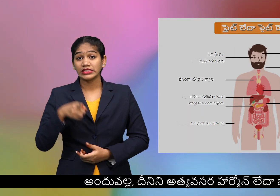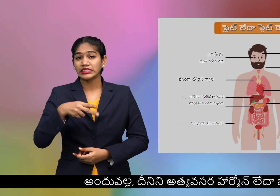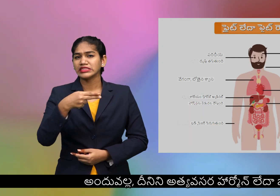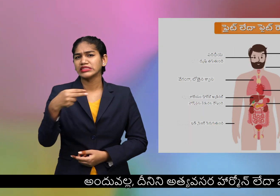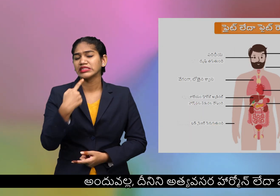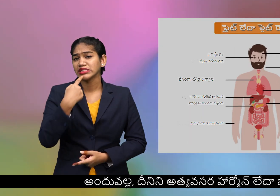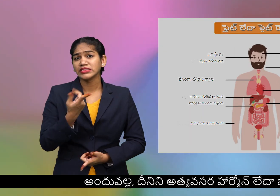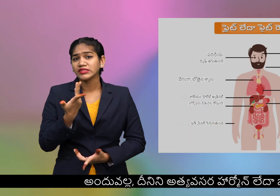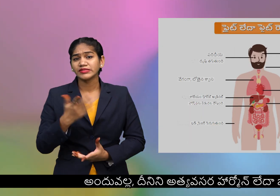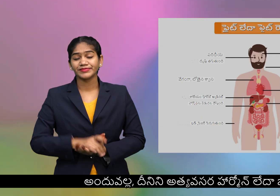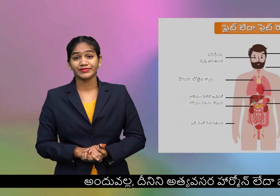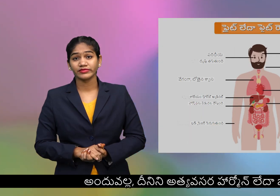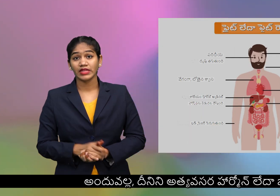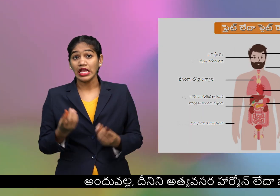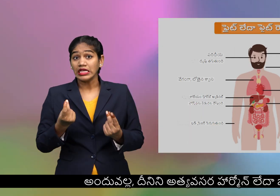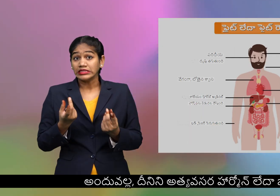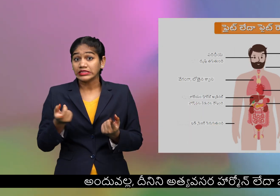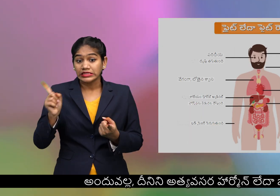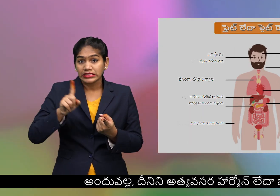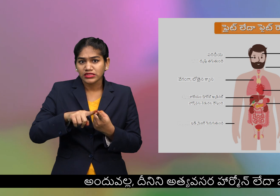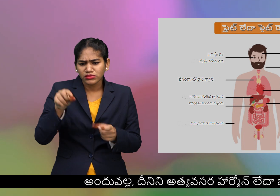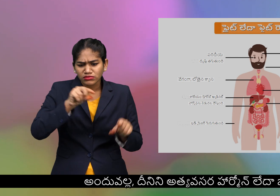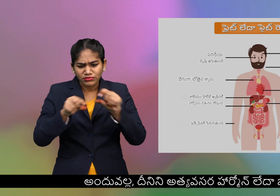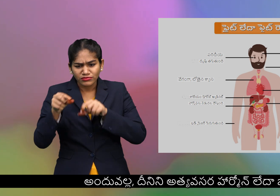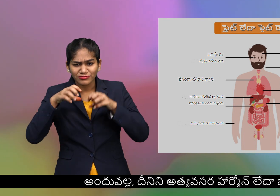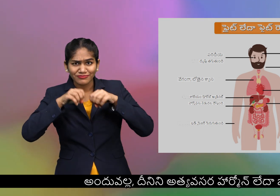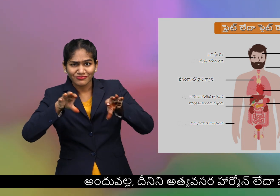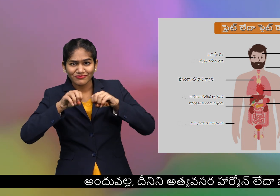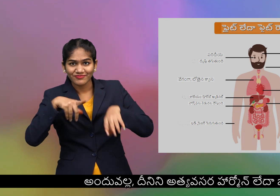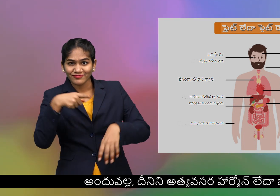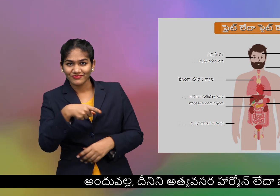అందువల్ల దీనిని అత్యవసర హార్మోన్ లేదా భయం,